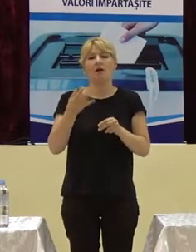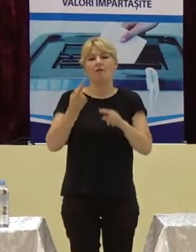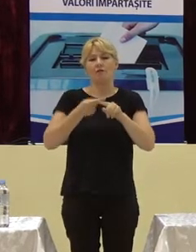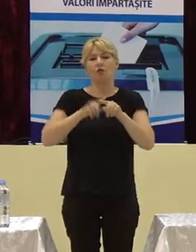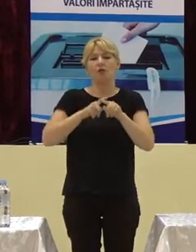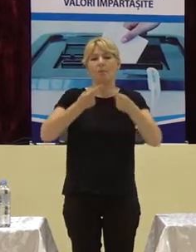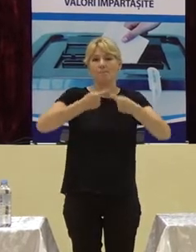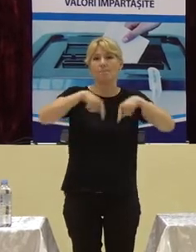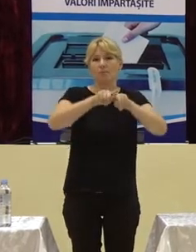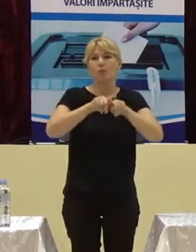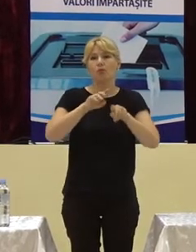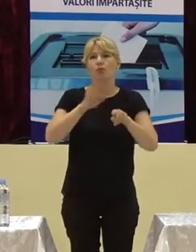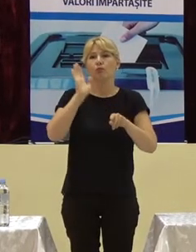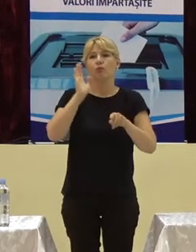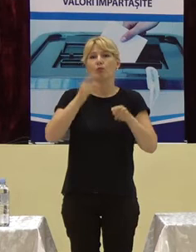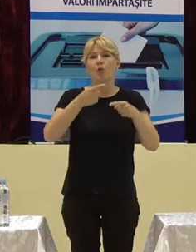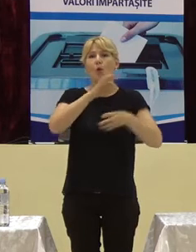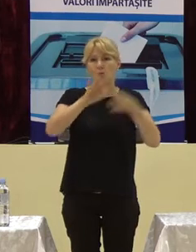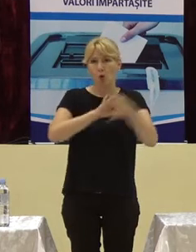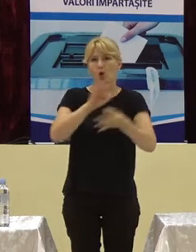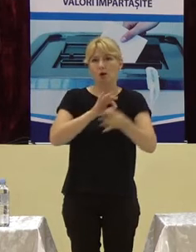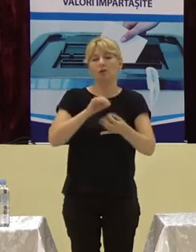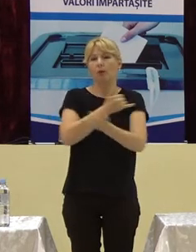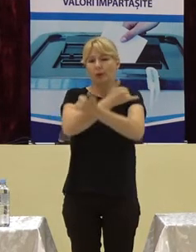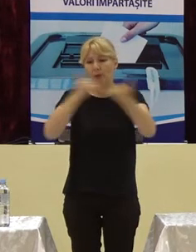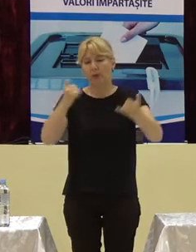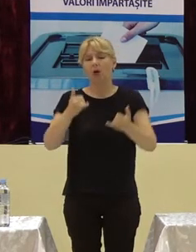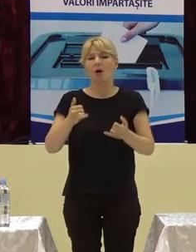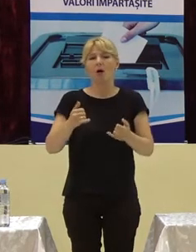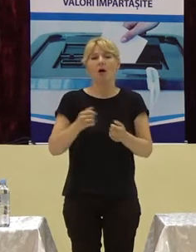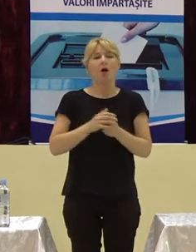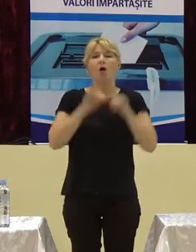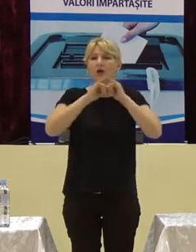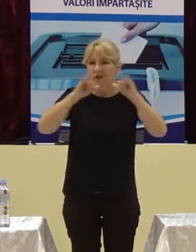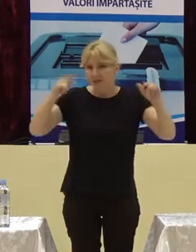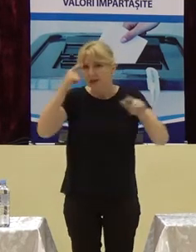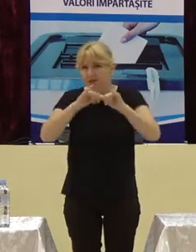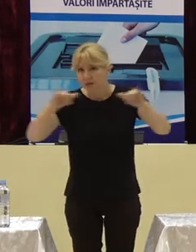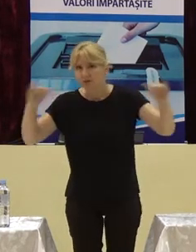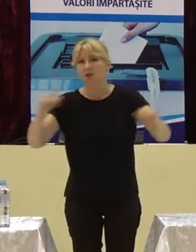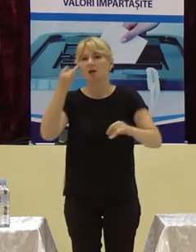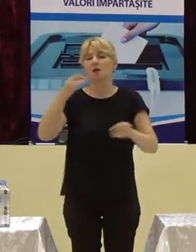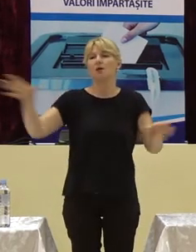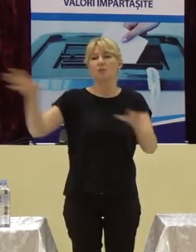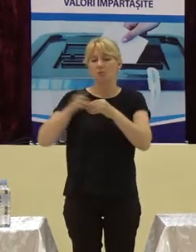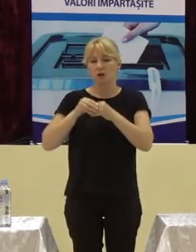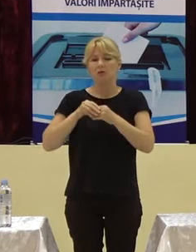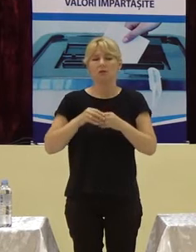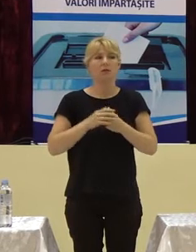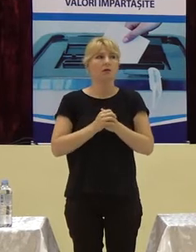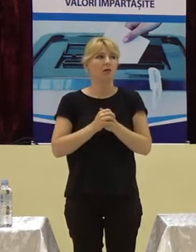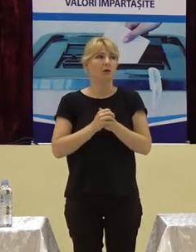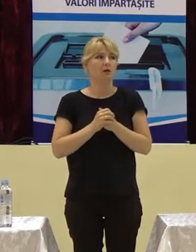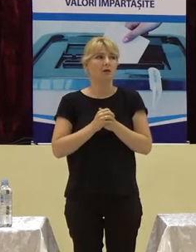proiect care este finanțat de către Direcția Elvețeană pentru Dezvoltare și Cooperare. Este organizată în parteneriat cu Fundația